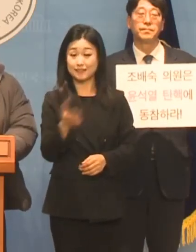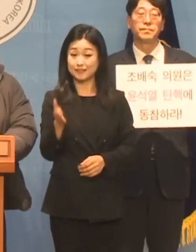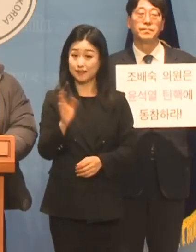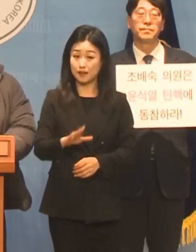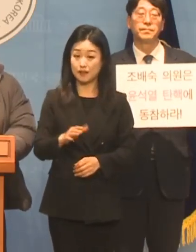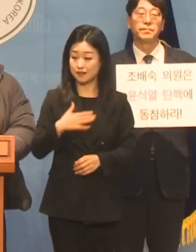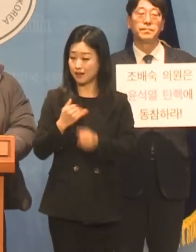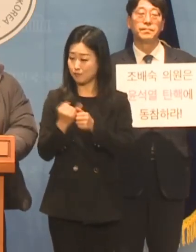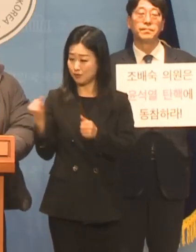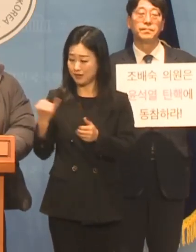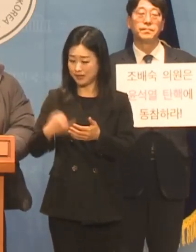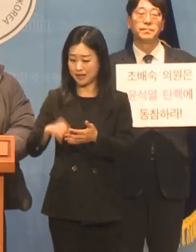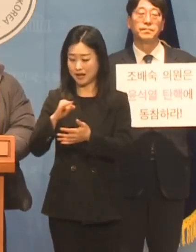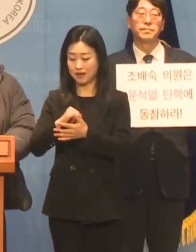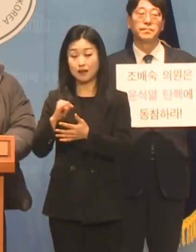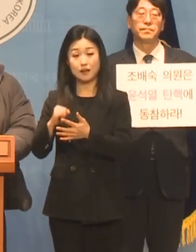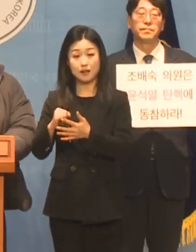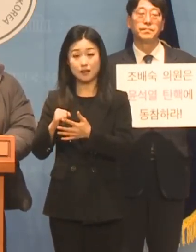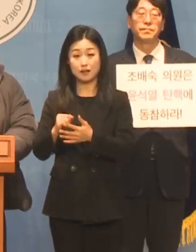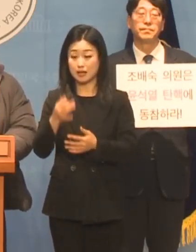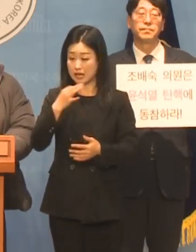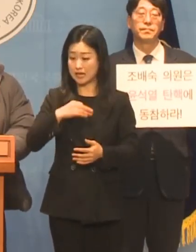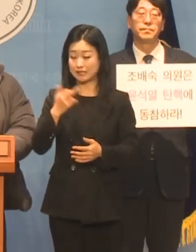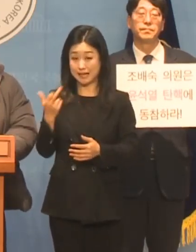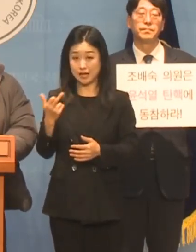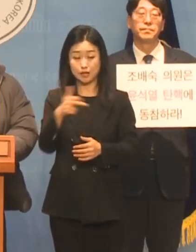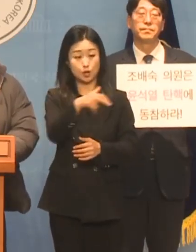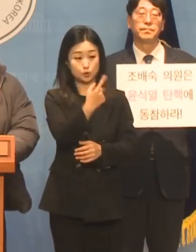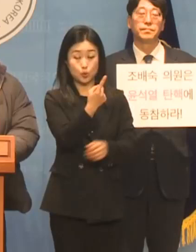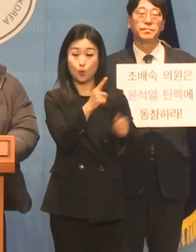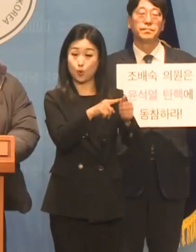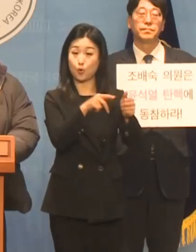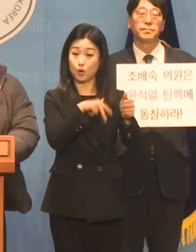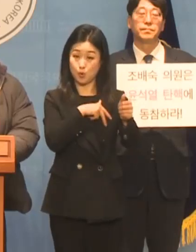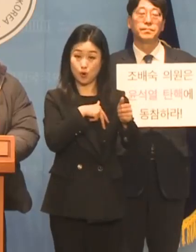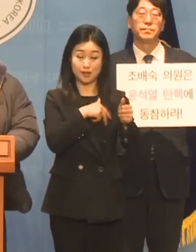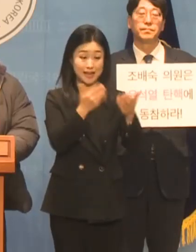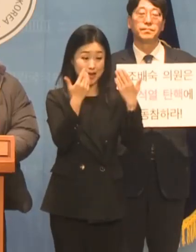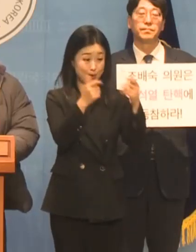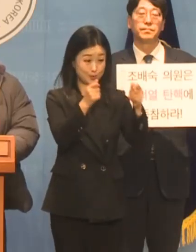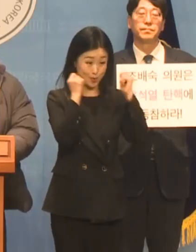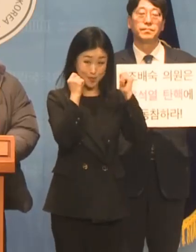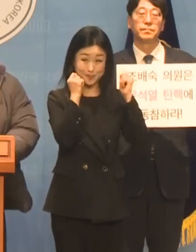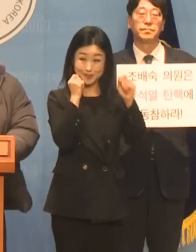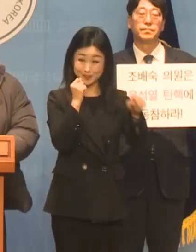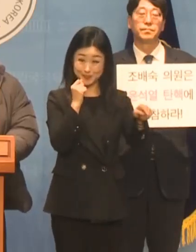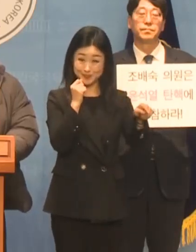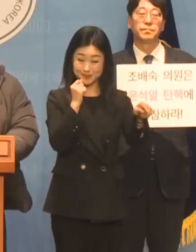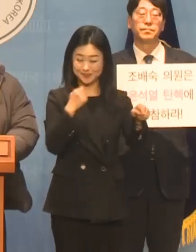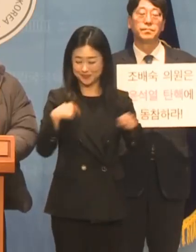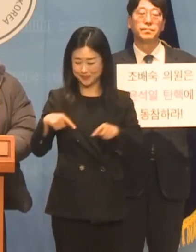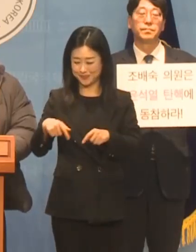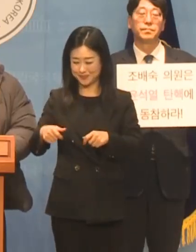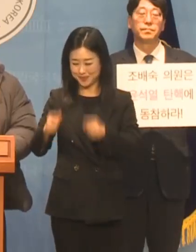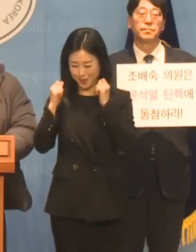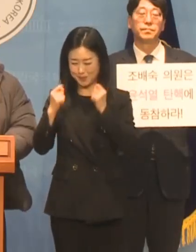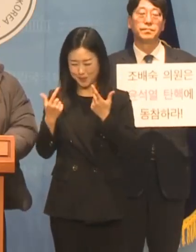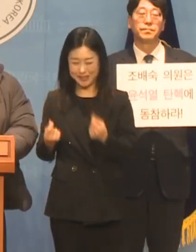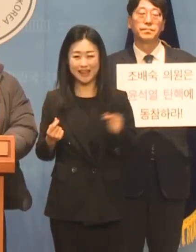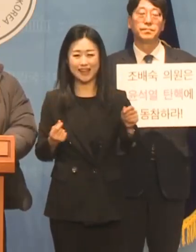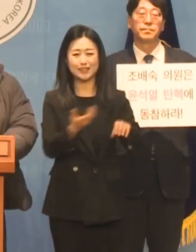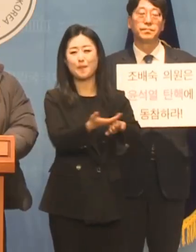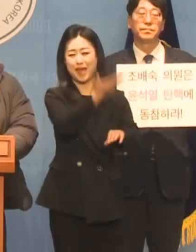저희 집사람과 딸 둘도 익산의 그 조배숙 의원님 나온 학교, 남성 여자 중고등학교를 나왔습니다. 그래서